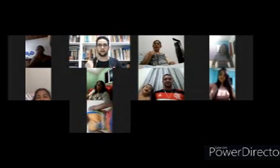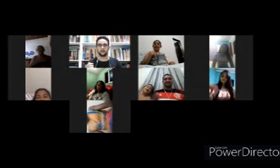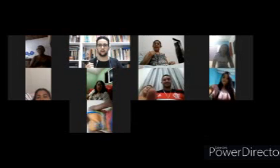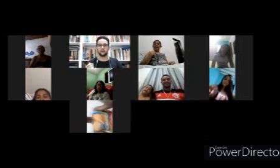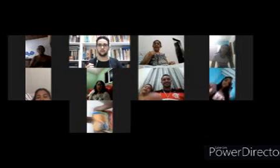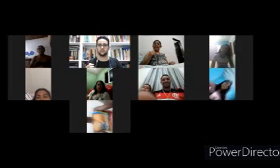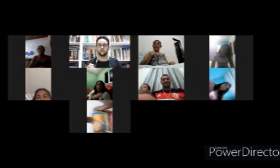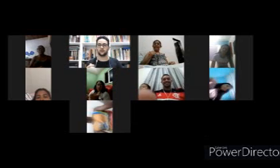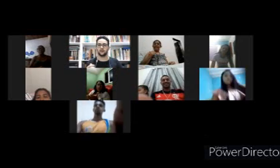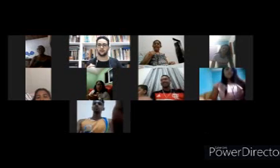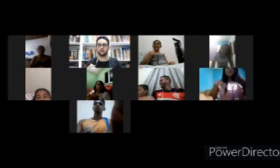falar... Você quer falar, Helena?